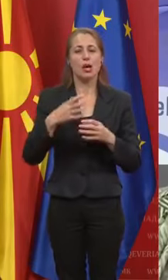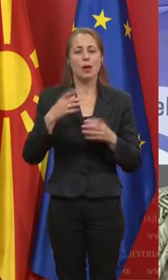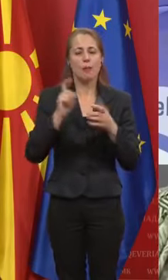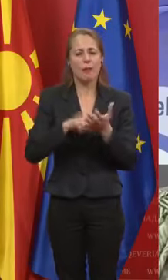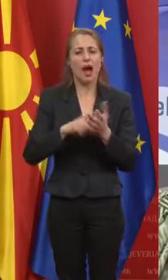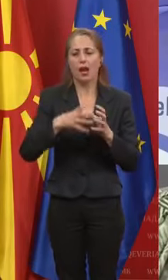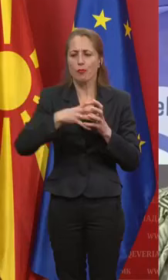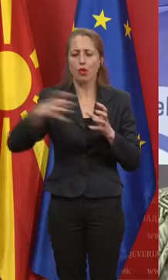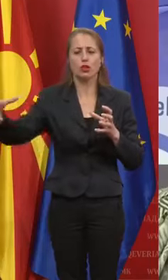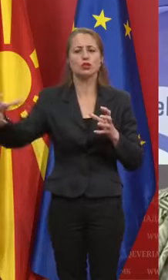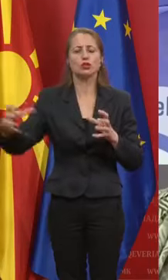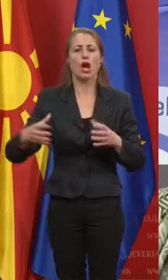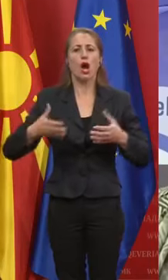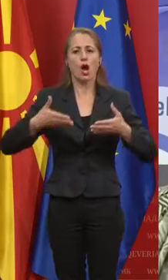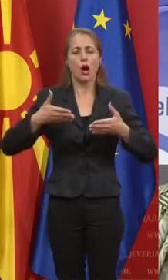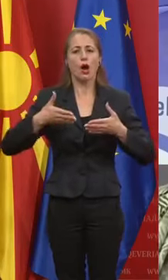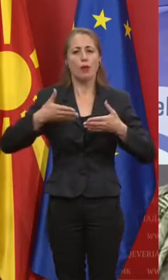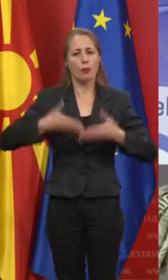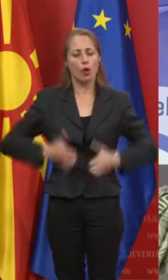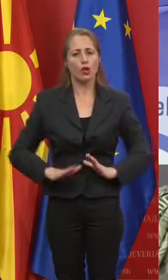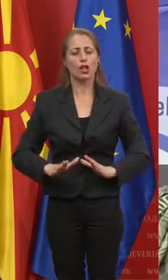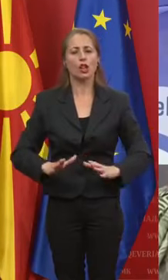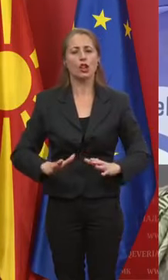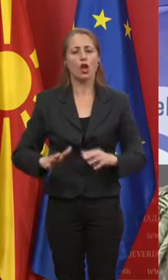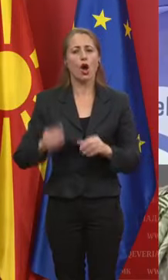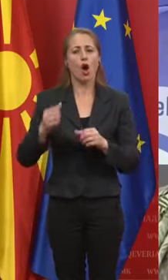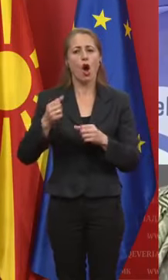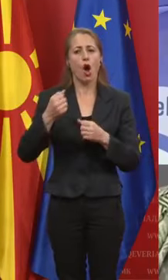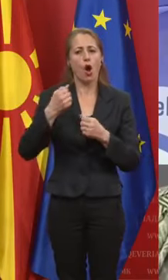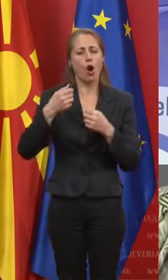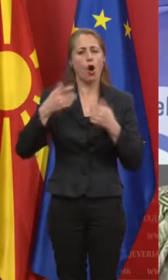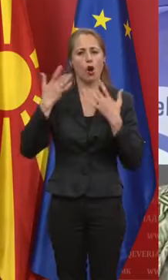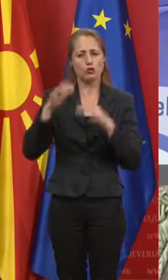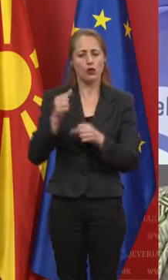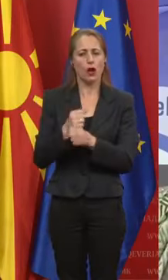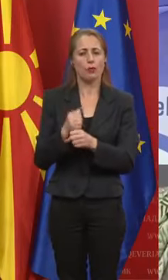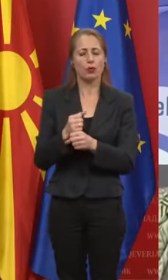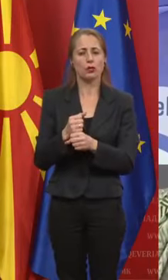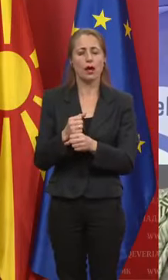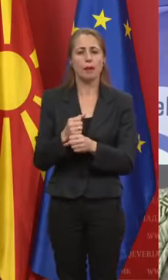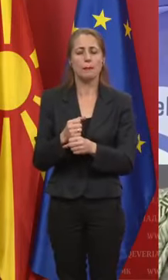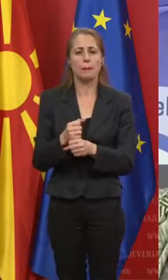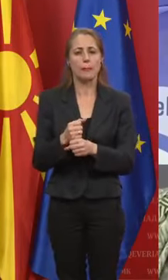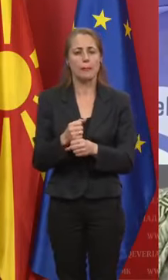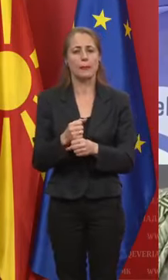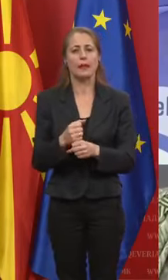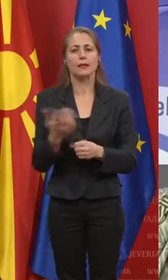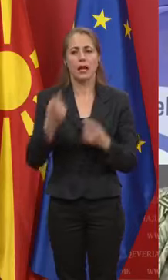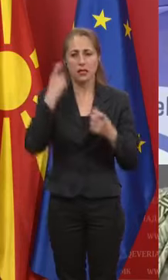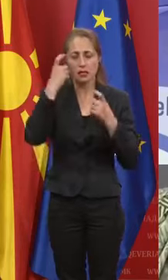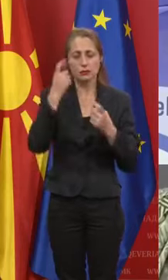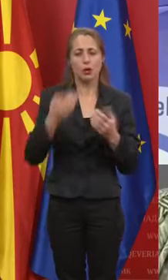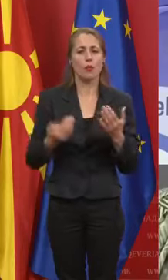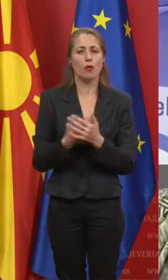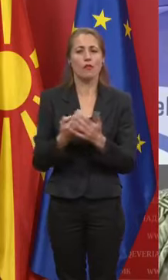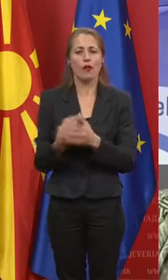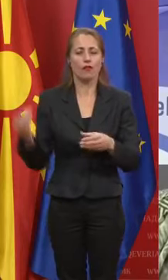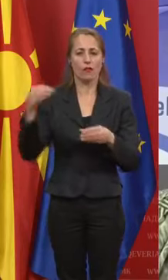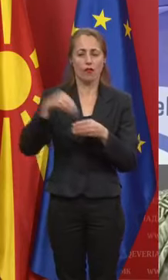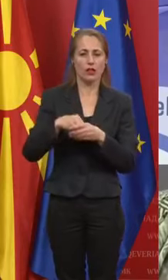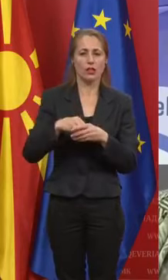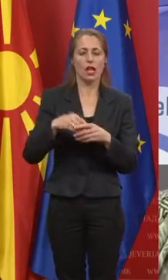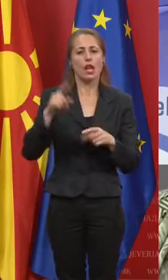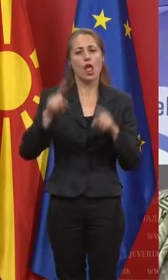продолжување на породилното отсуство, излегува и на протест. Дали, доколку размислувате за повторно воведување на